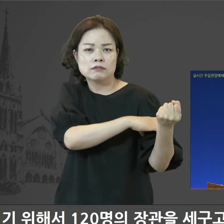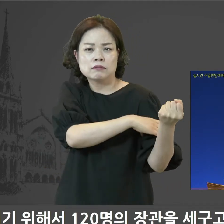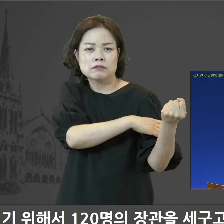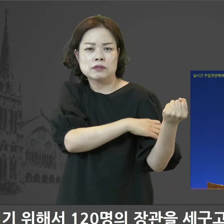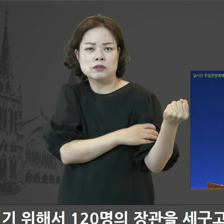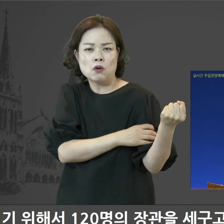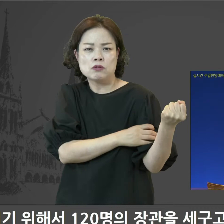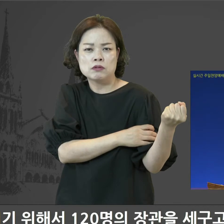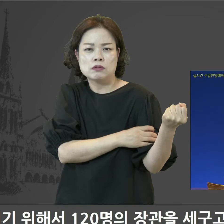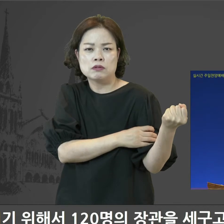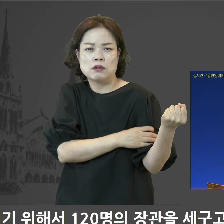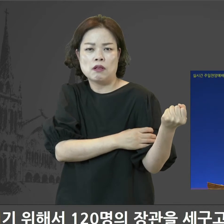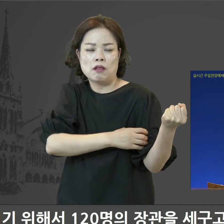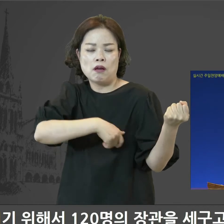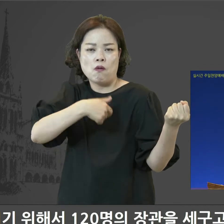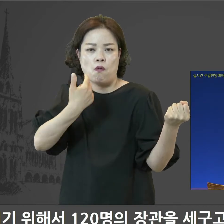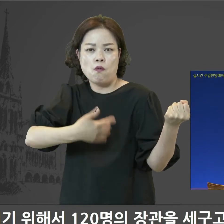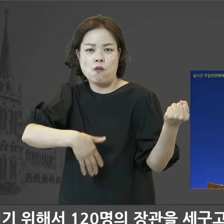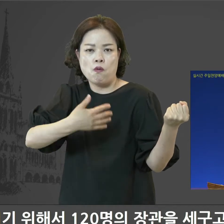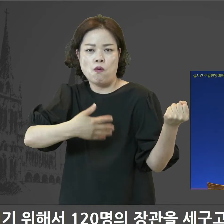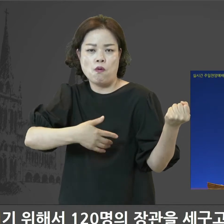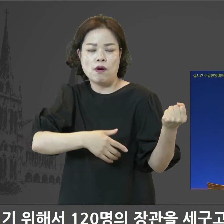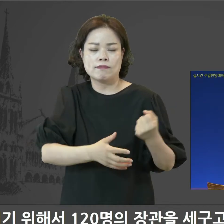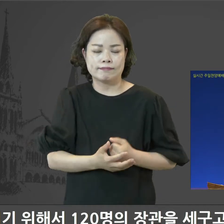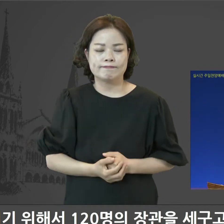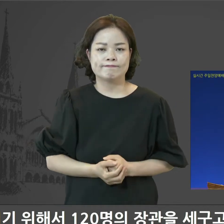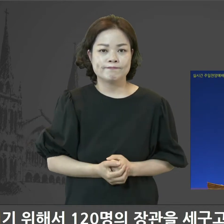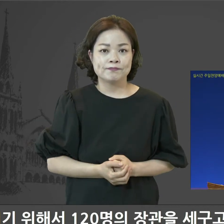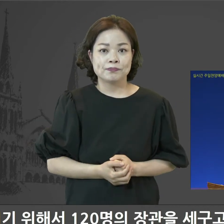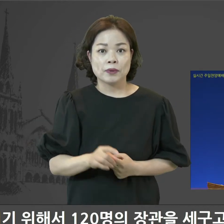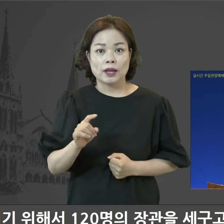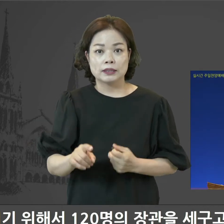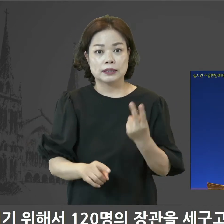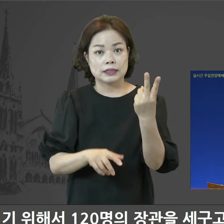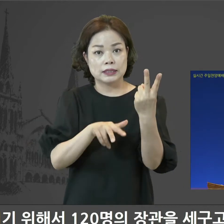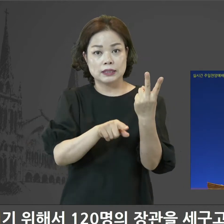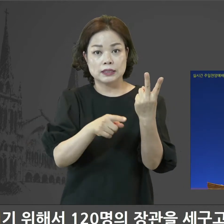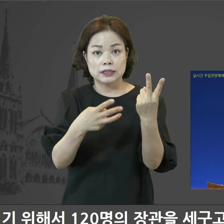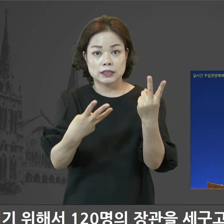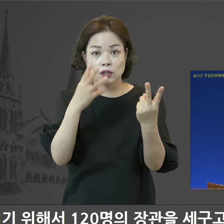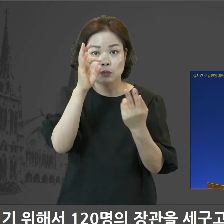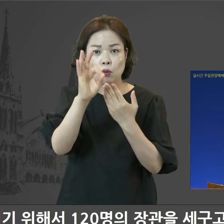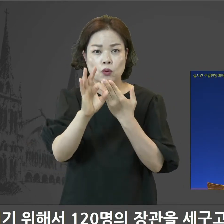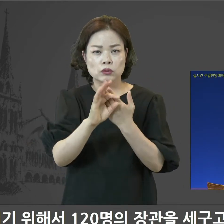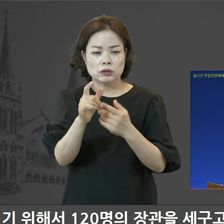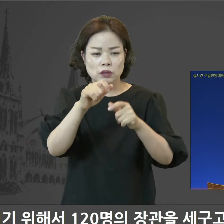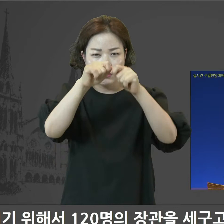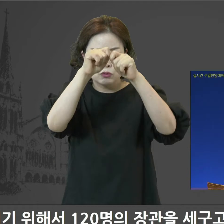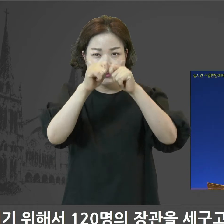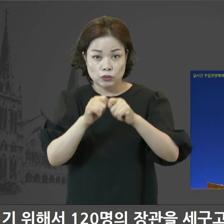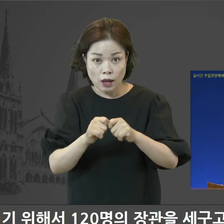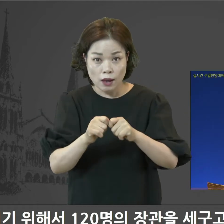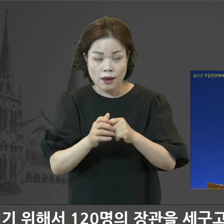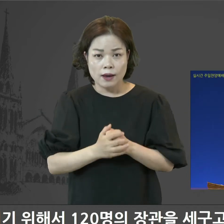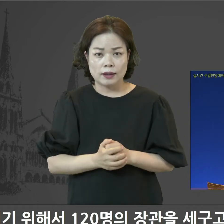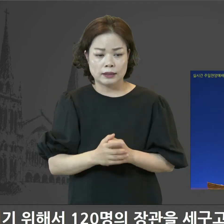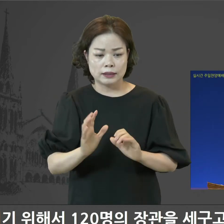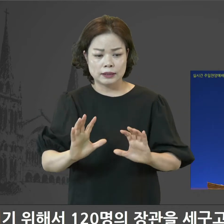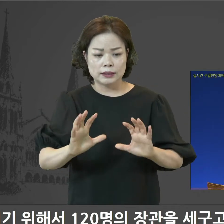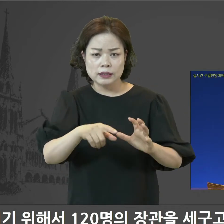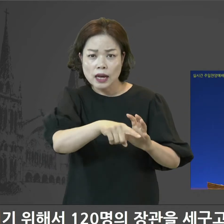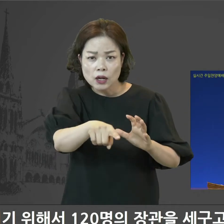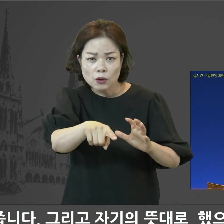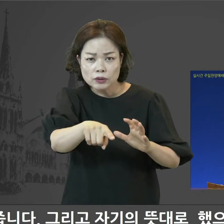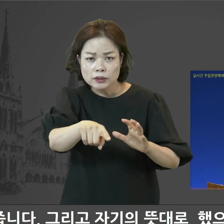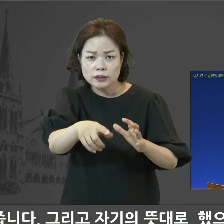권력의 정도를 우리는 짐작해 볼 수가 있습니다. 자, 2절을 보시면 좀 더 구체화되는데, 이 나라는